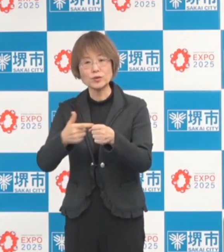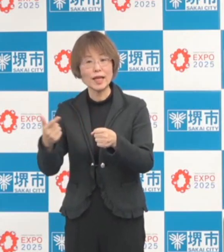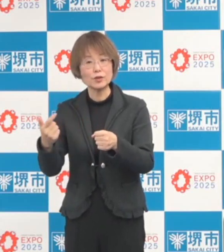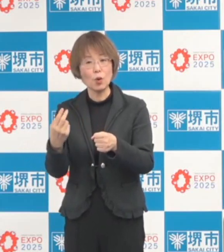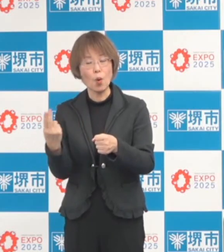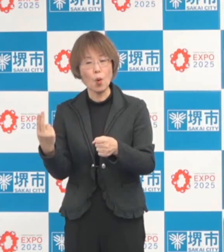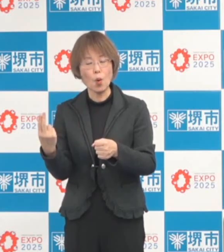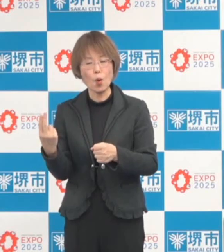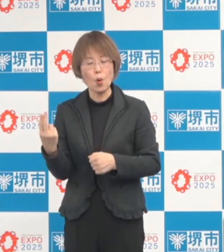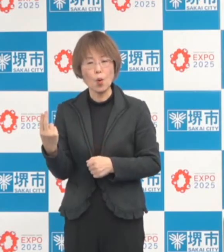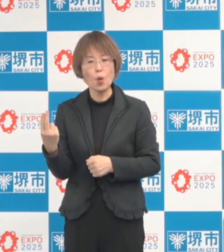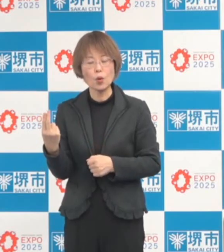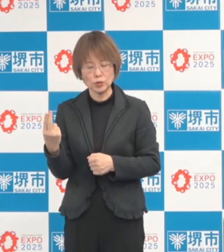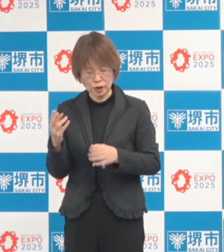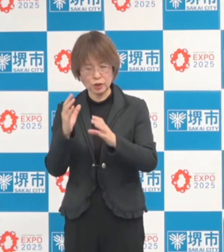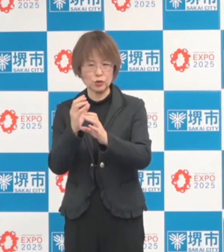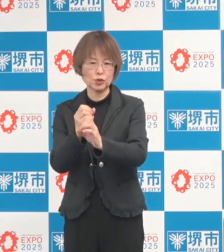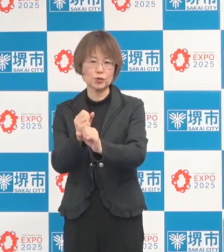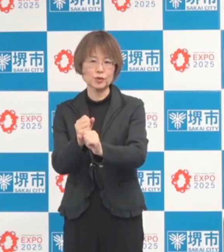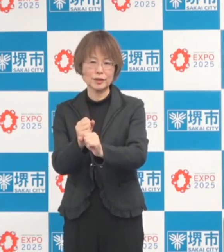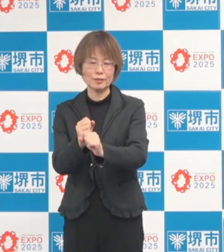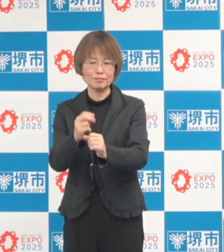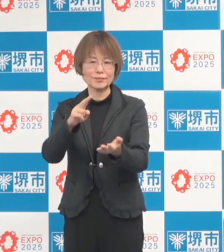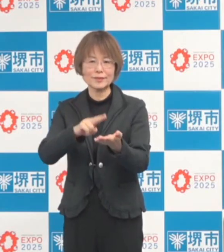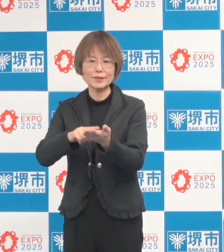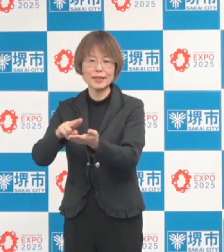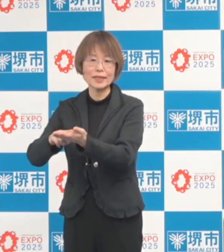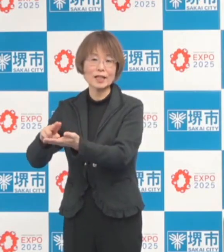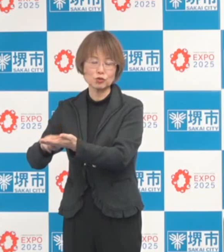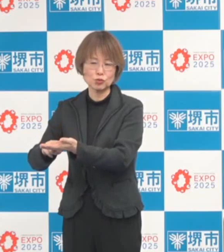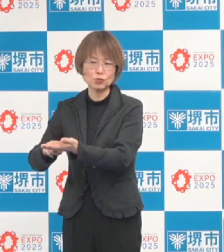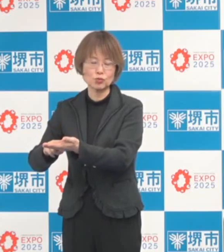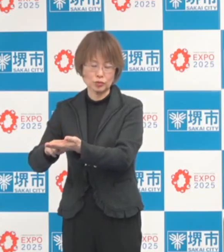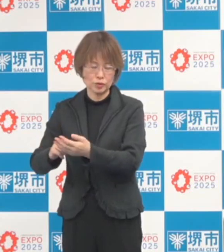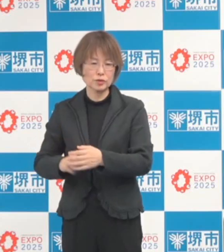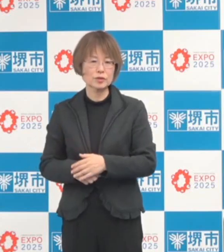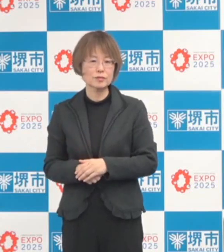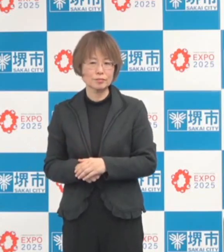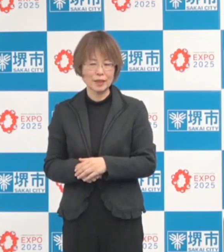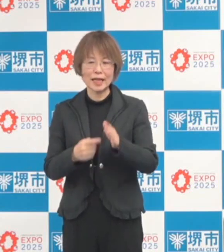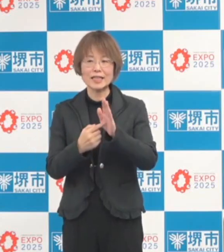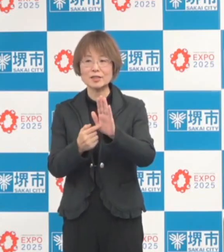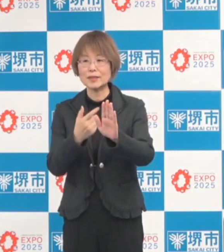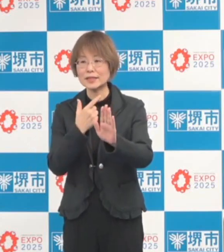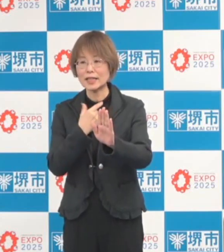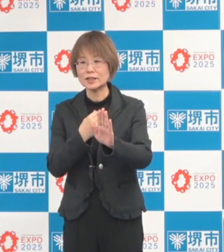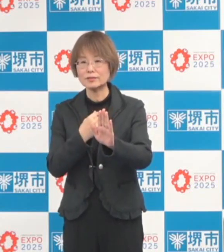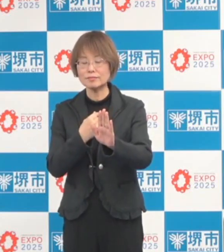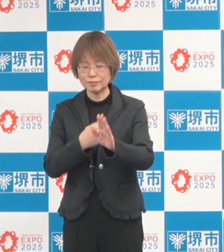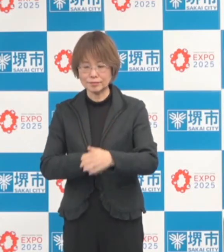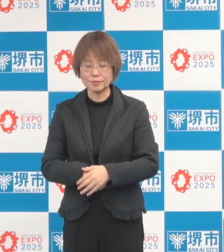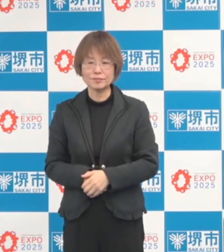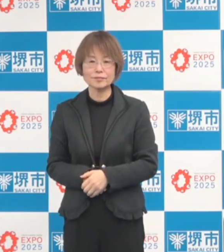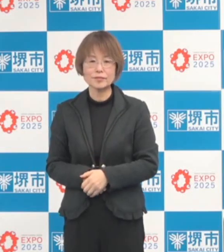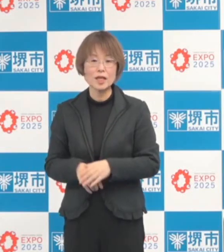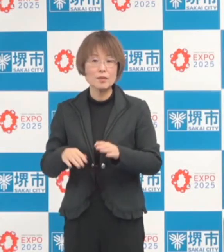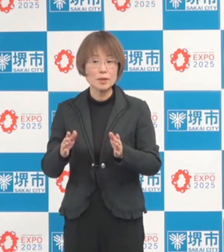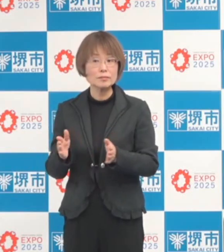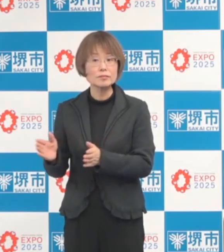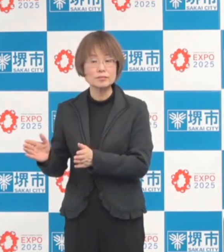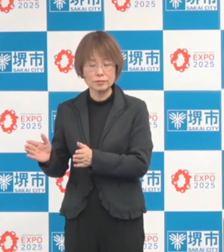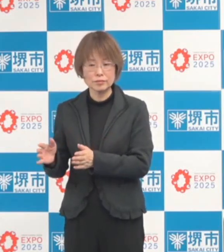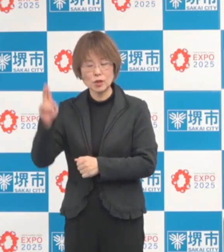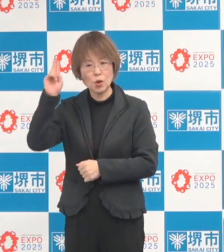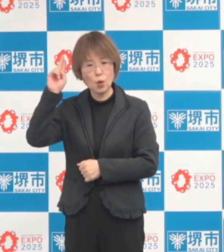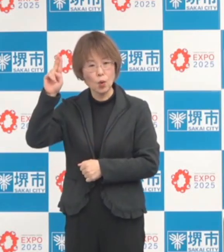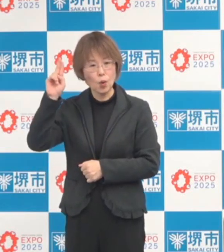ですが、集中して設定することになるかと思いますので、またお示しをさせていただきたいと思っております。で今一方でまだ大